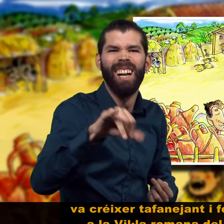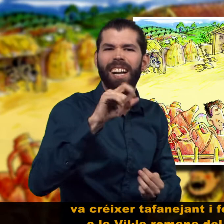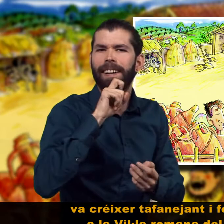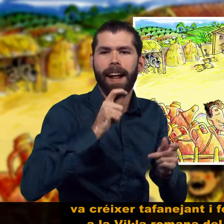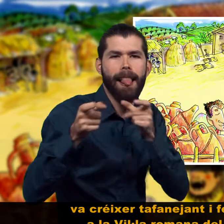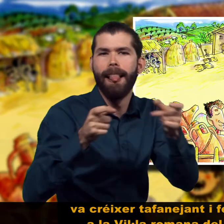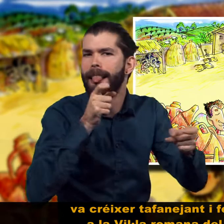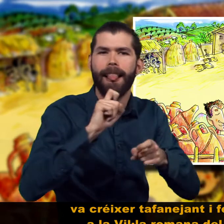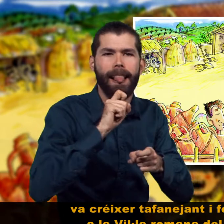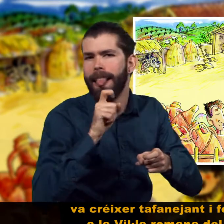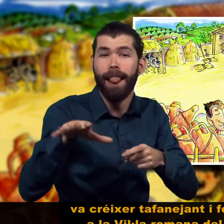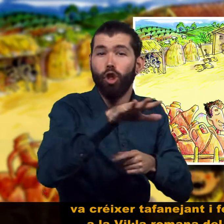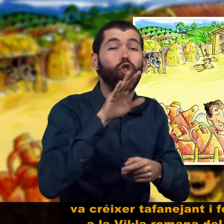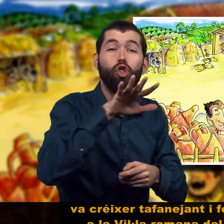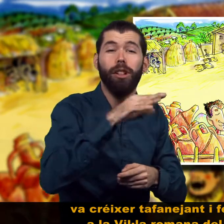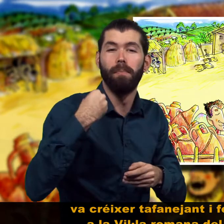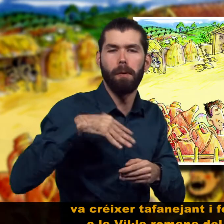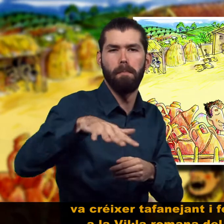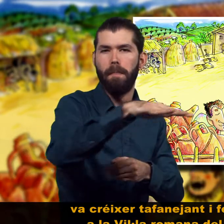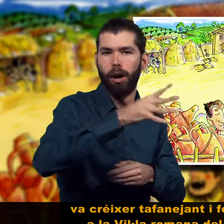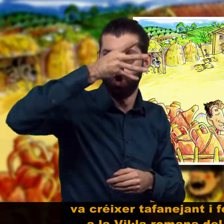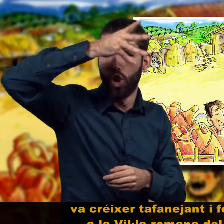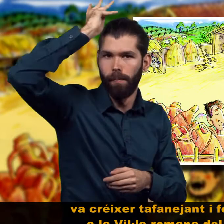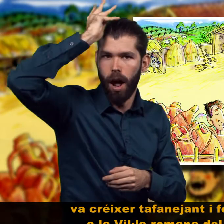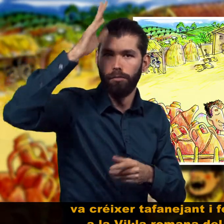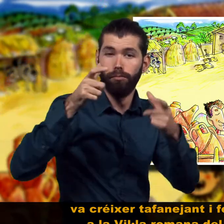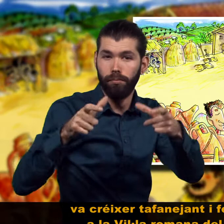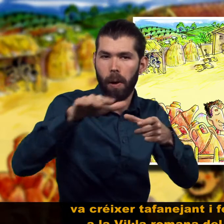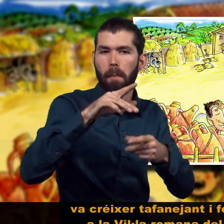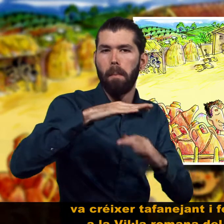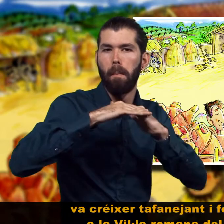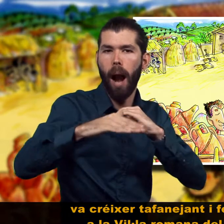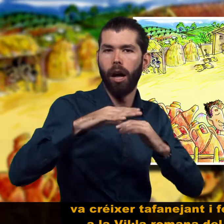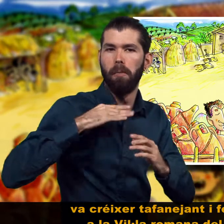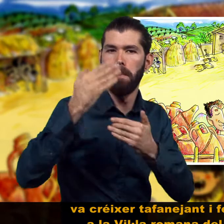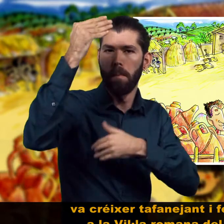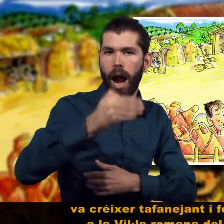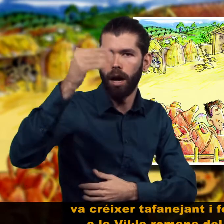Va créixer tafanejant i fent entremaliadures a la vila romana del Pla de les Parets.